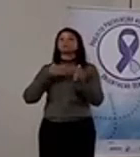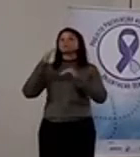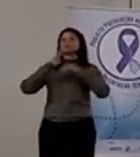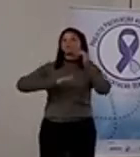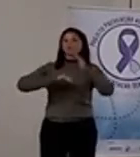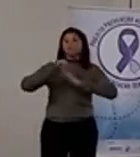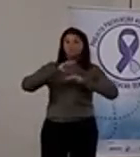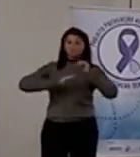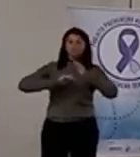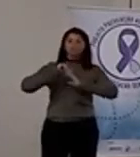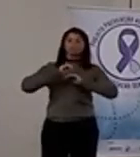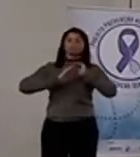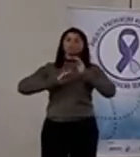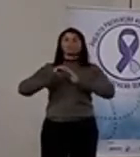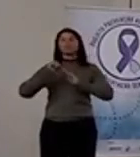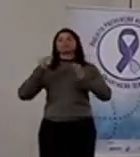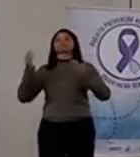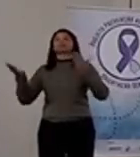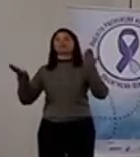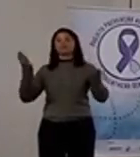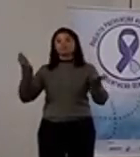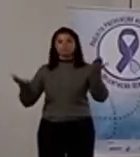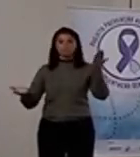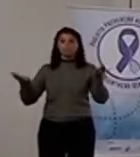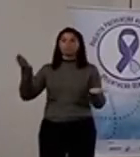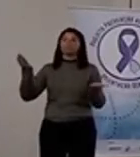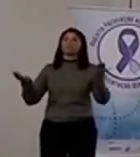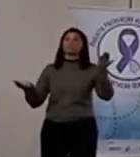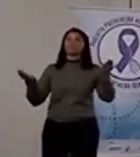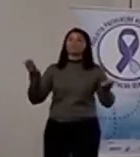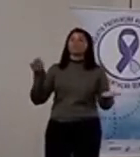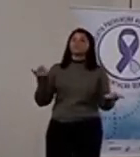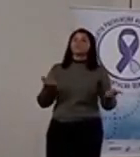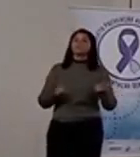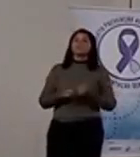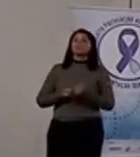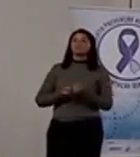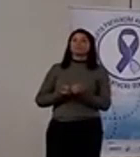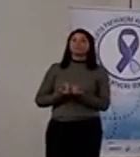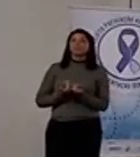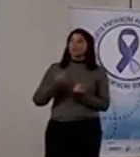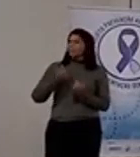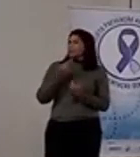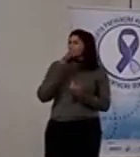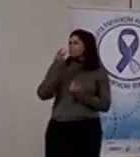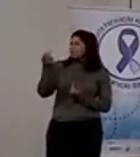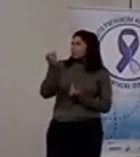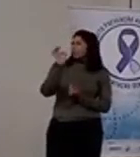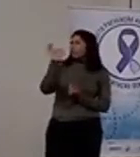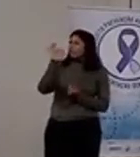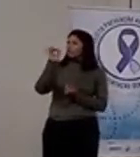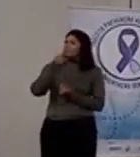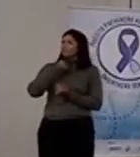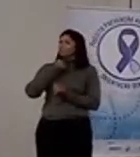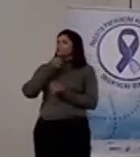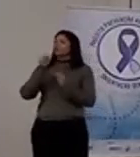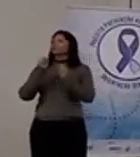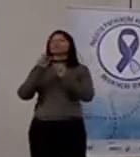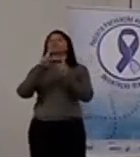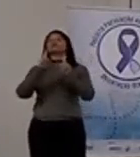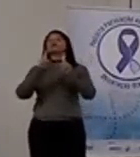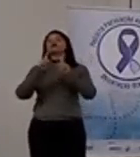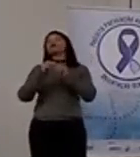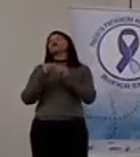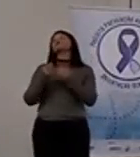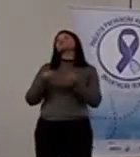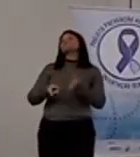assim, vocês têm que balancear isso aí também. Certo? Mas eu não estou dizendo que você não pode ter filho depois dos 40. Não, pelo